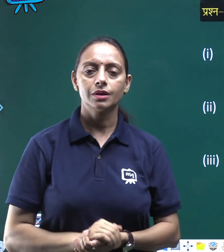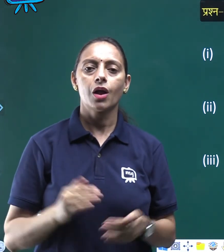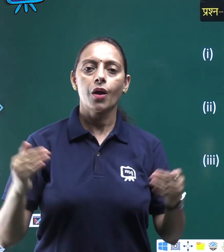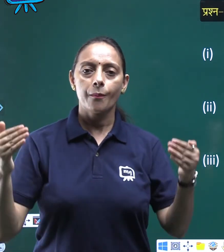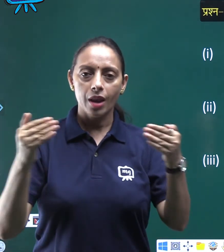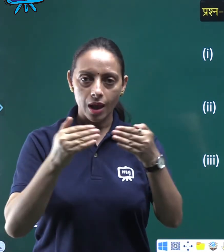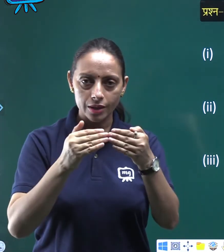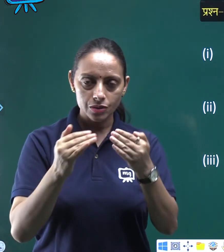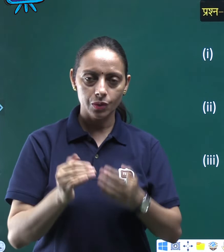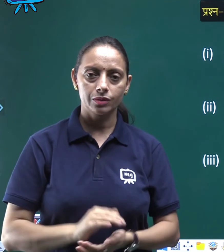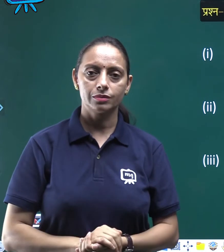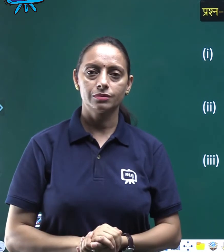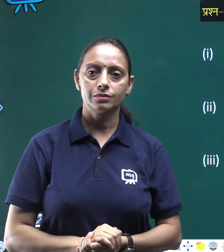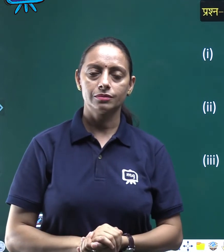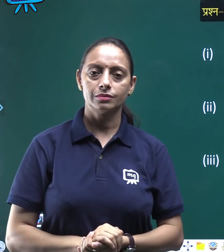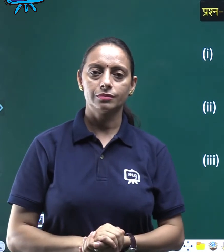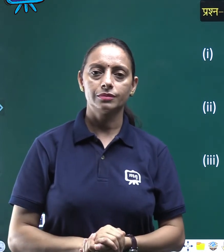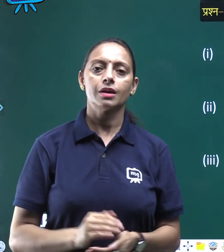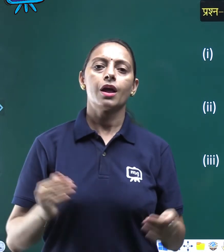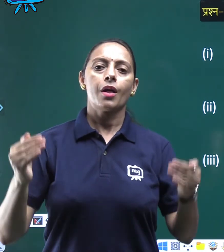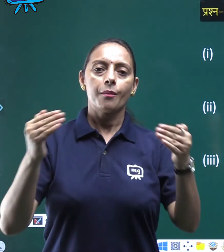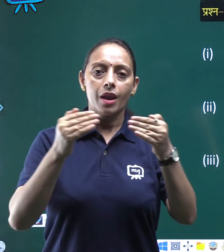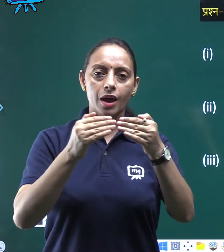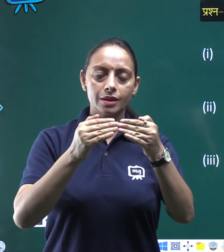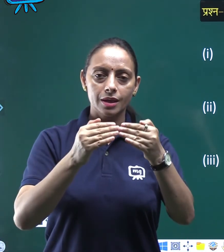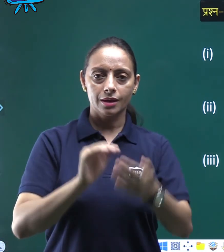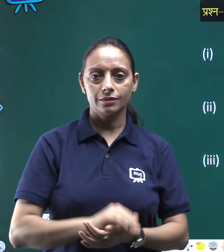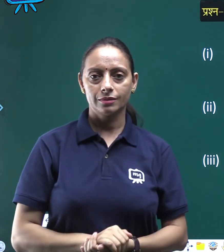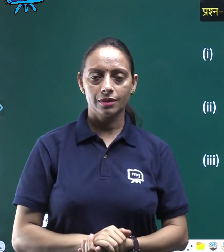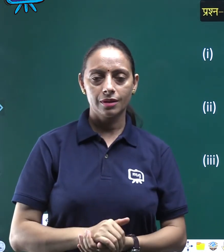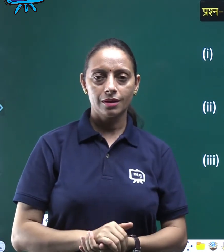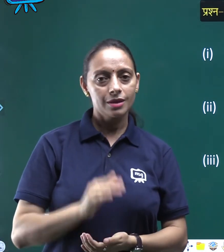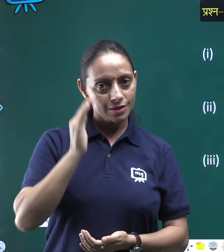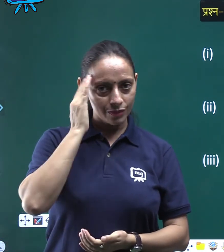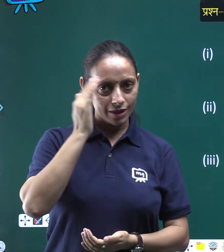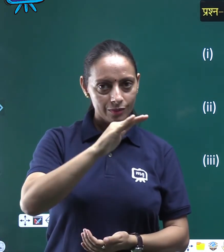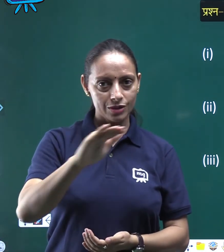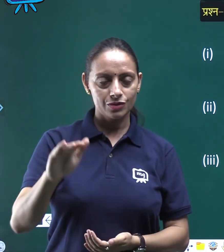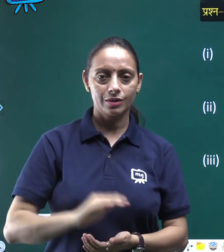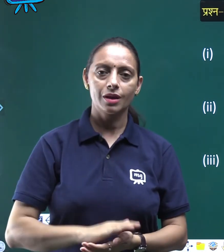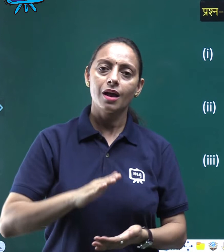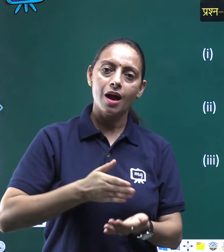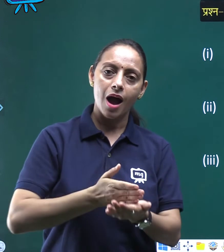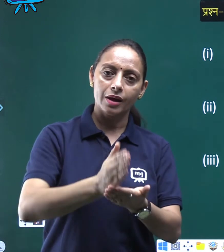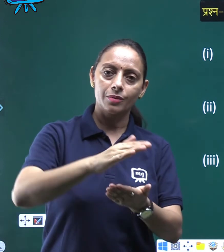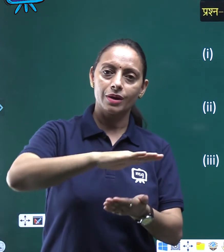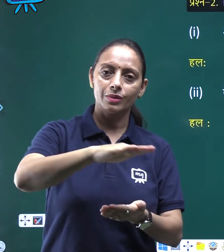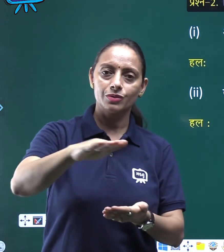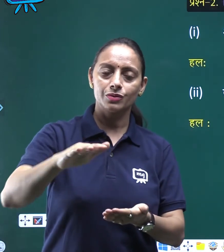मिलाएं इसको, ये मिल गया। समझ में आया? आगे बढ़े